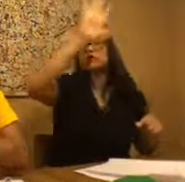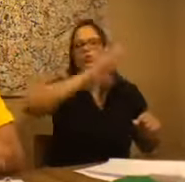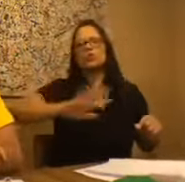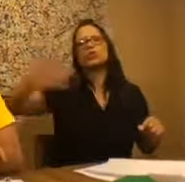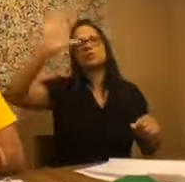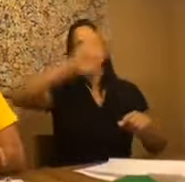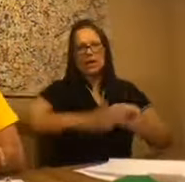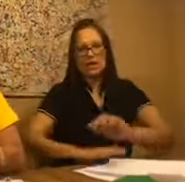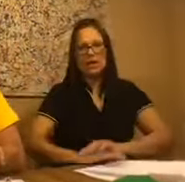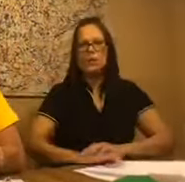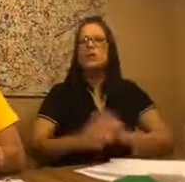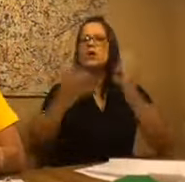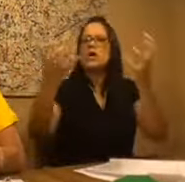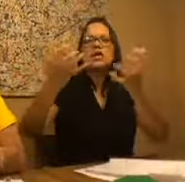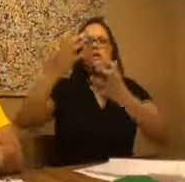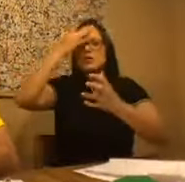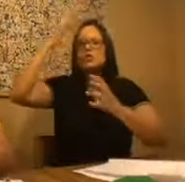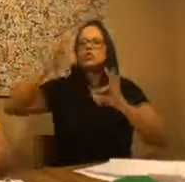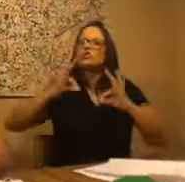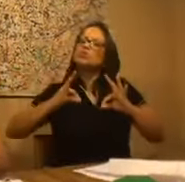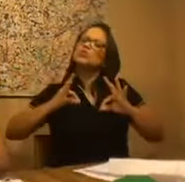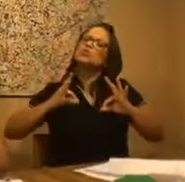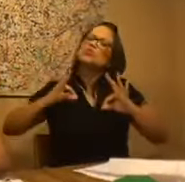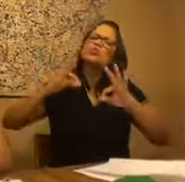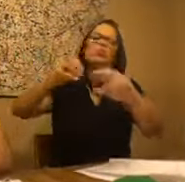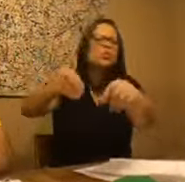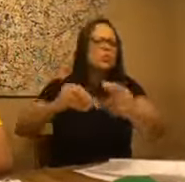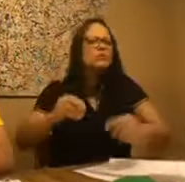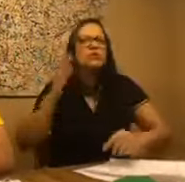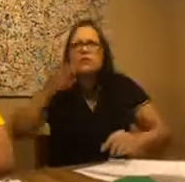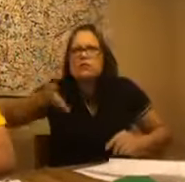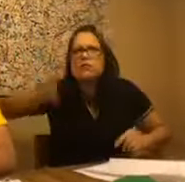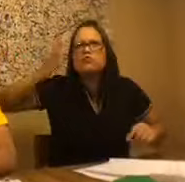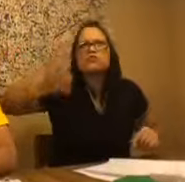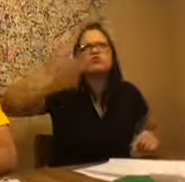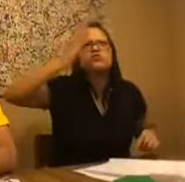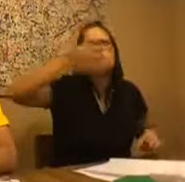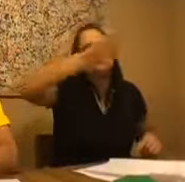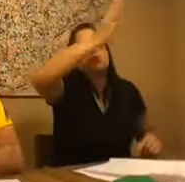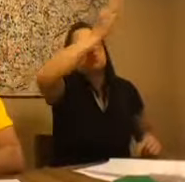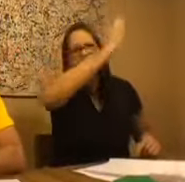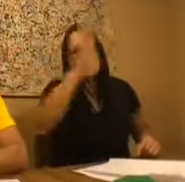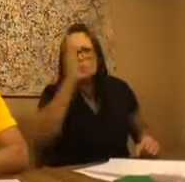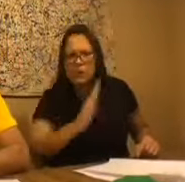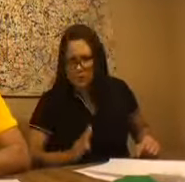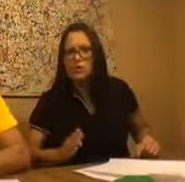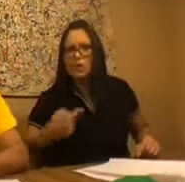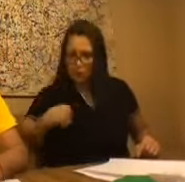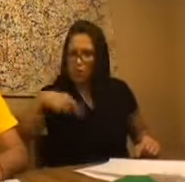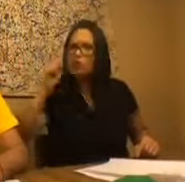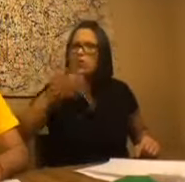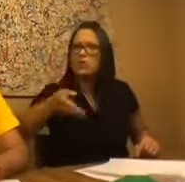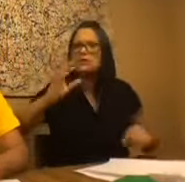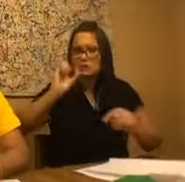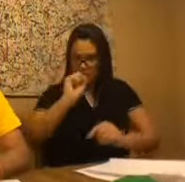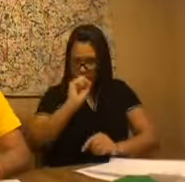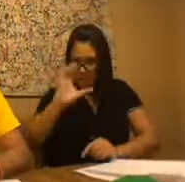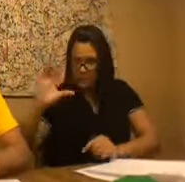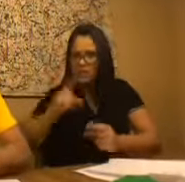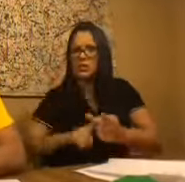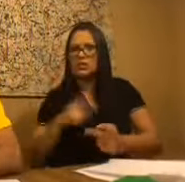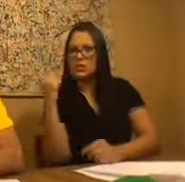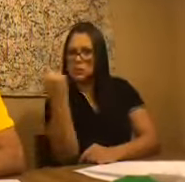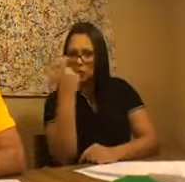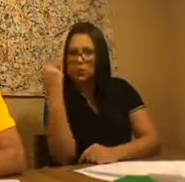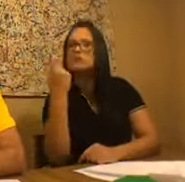brasil inteiro pra ter a exata noção de como que é cada cantinho pra isso e eu fui se diversas vezes santa catarina rio grande do